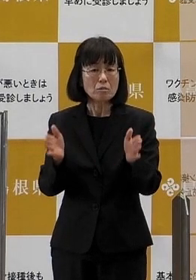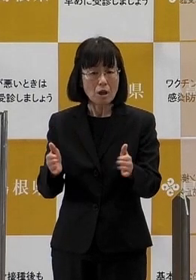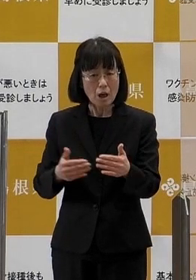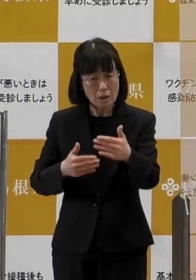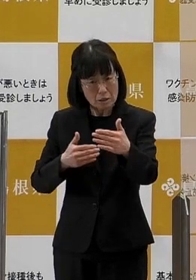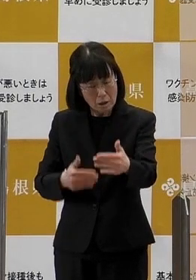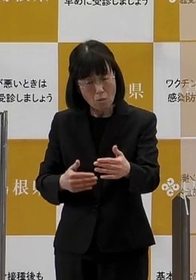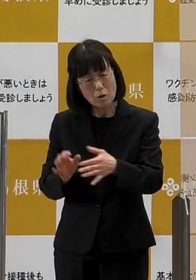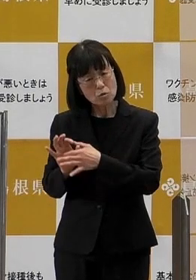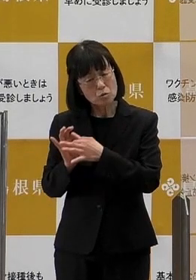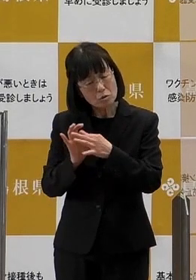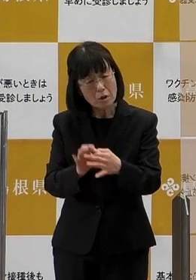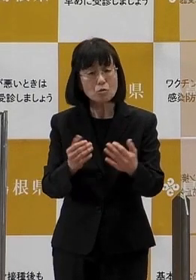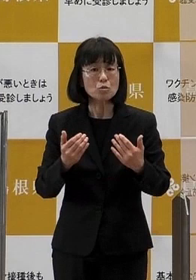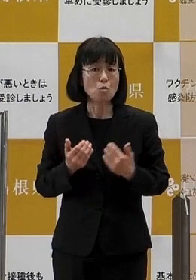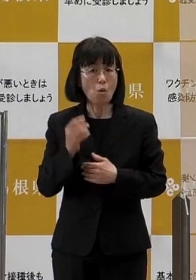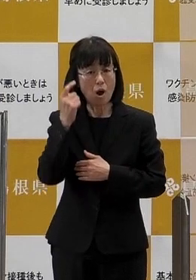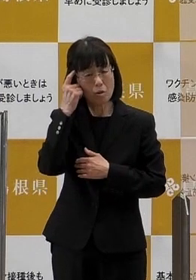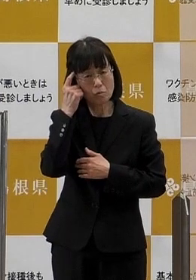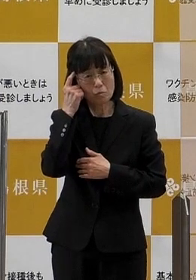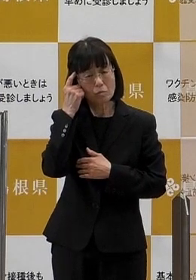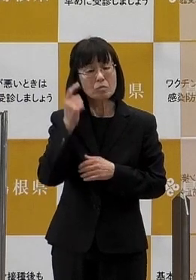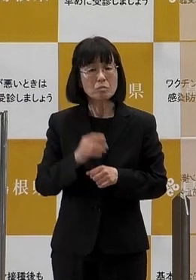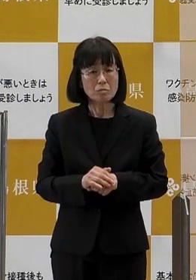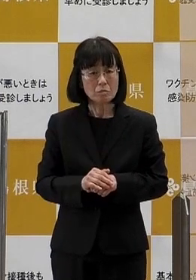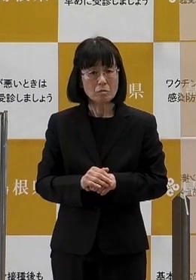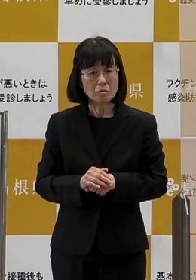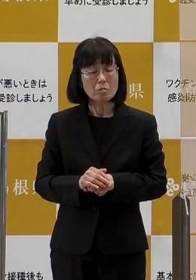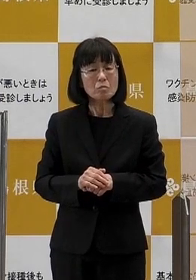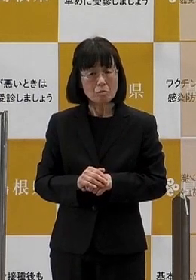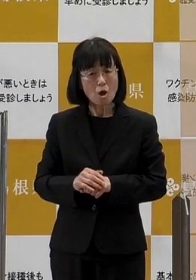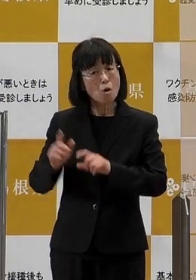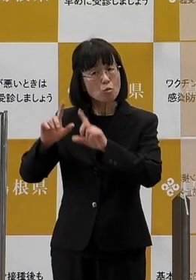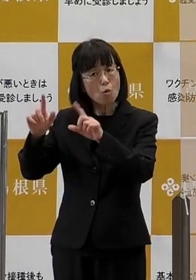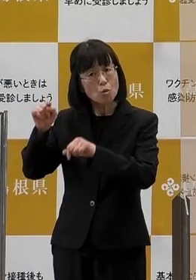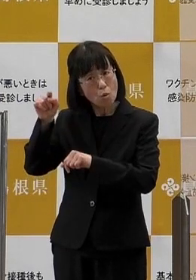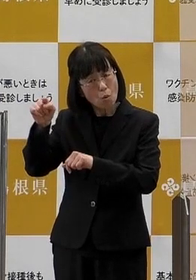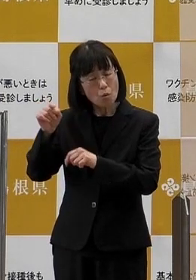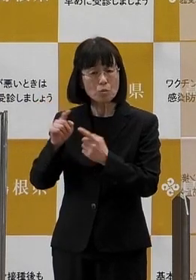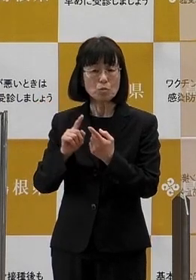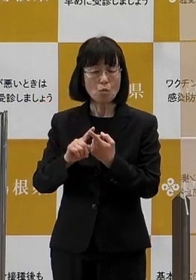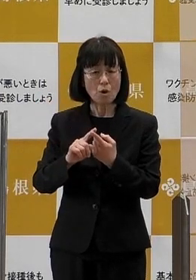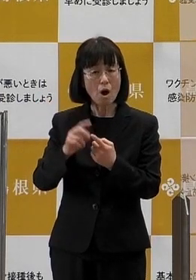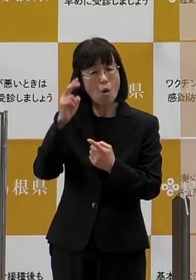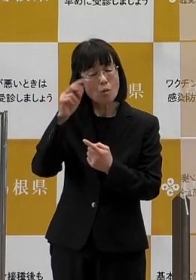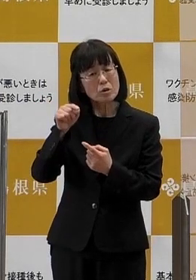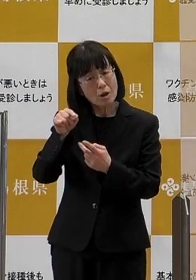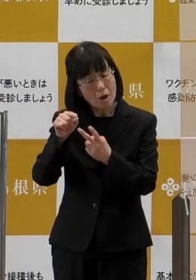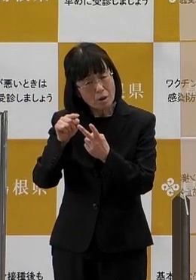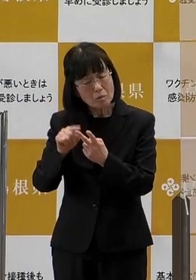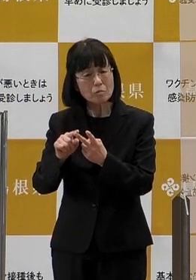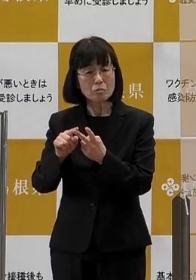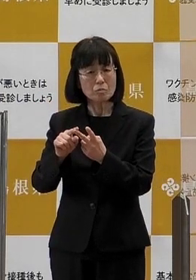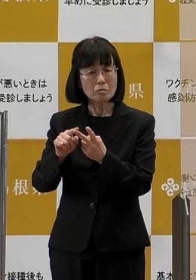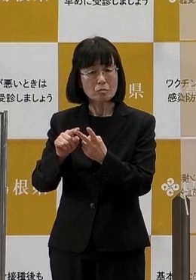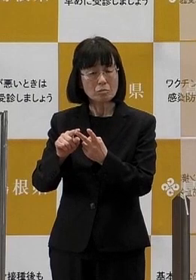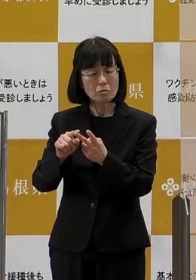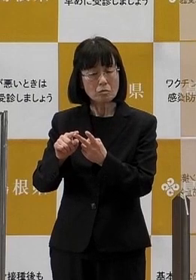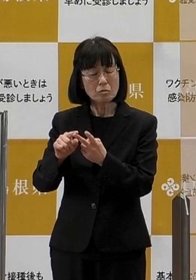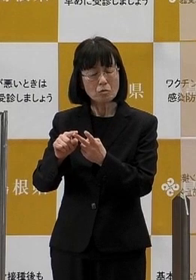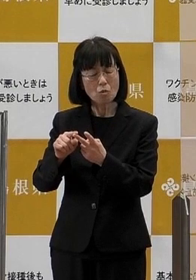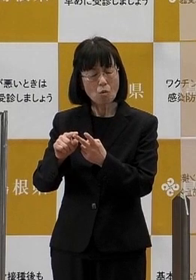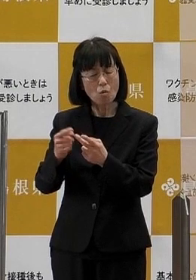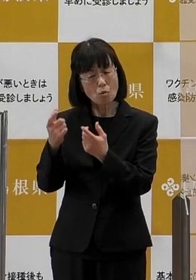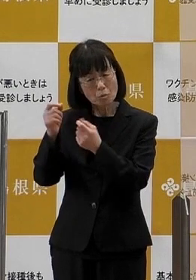かなか東京マインド、大阪マインドに島根県民の皆さんがなるとは、ちょっと思えない